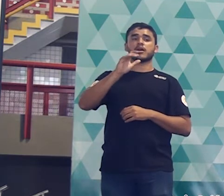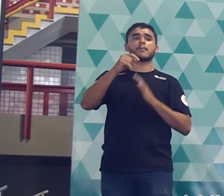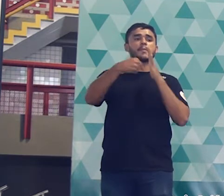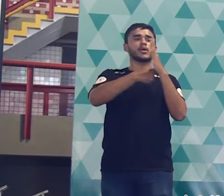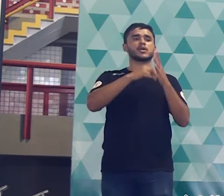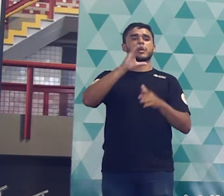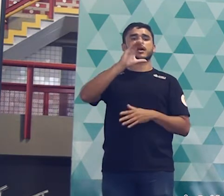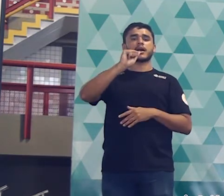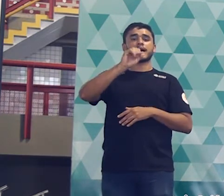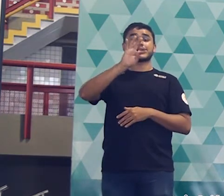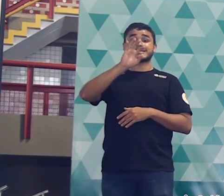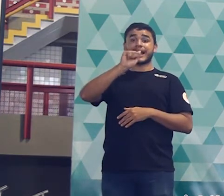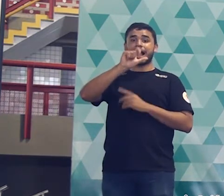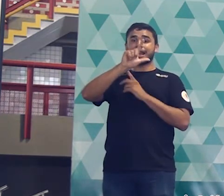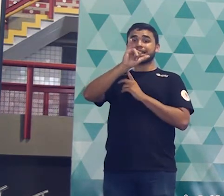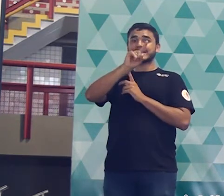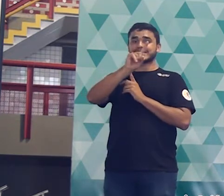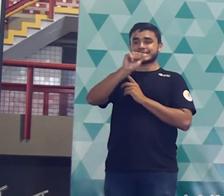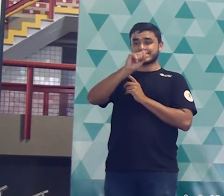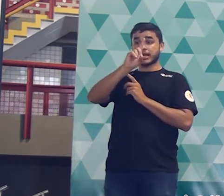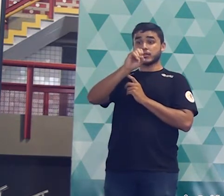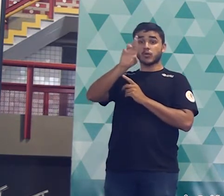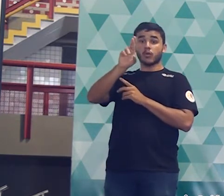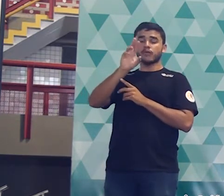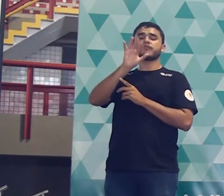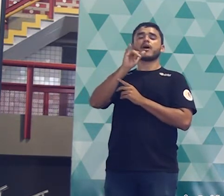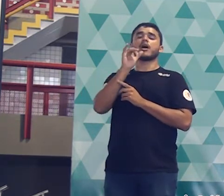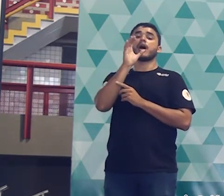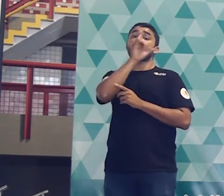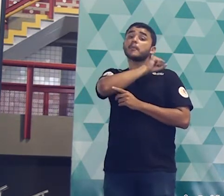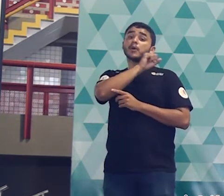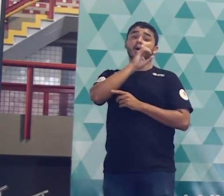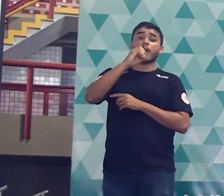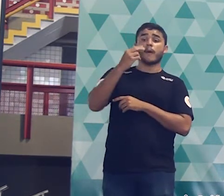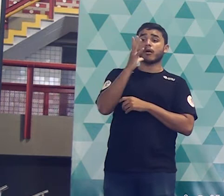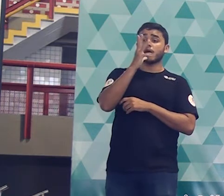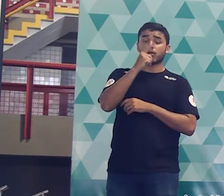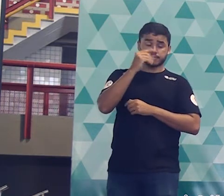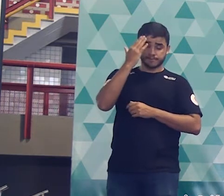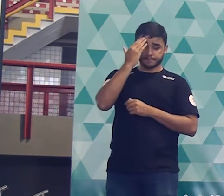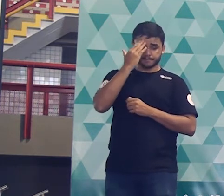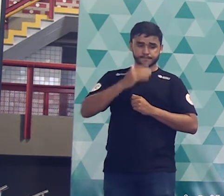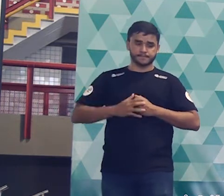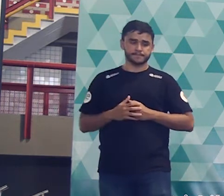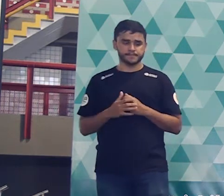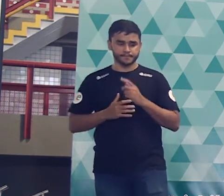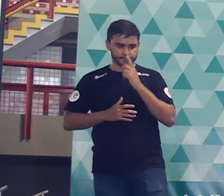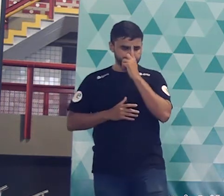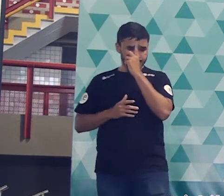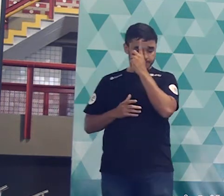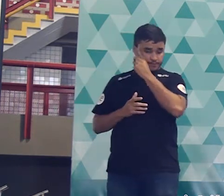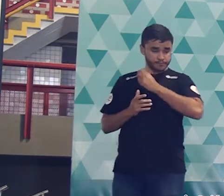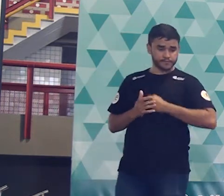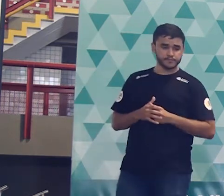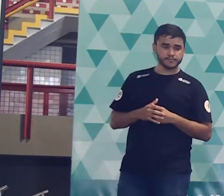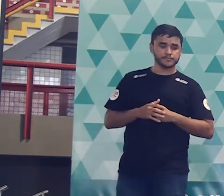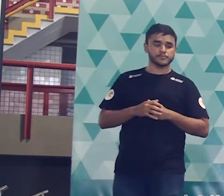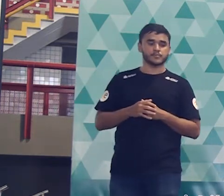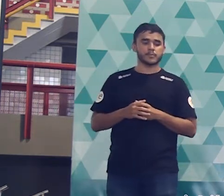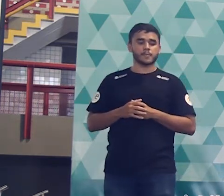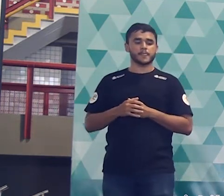vai ser alterado é o tempo, onde a reação química vai ficar cada vez mais rápida. Bem, quando a gente pega a questão de lei de